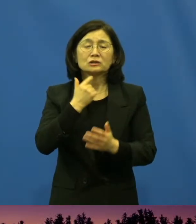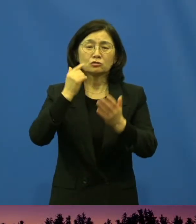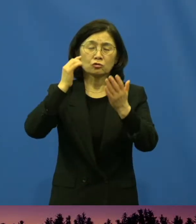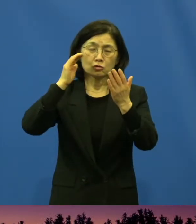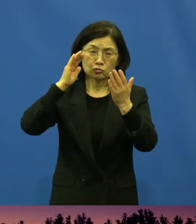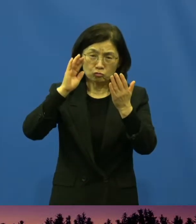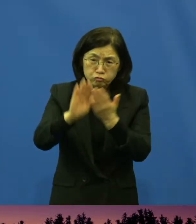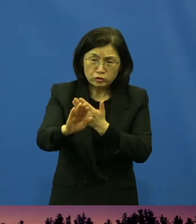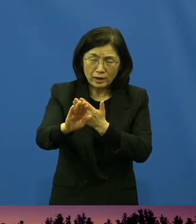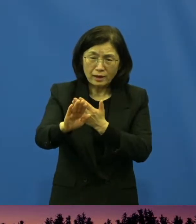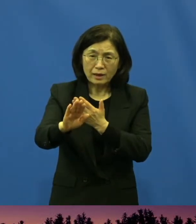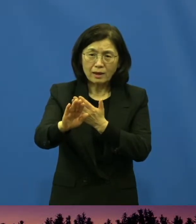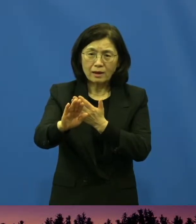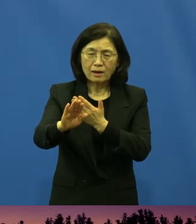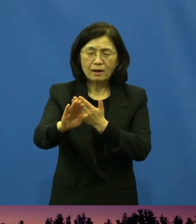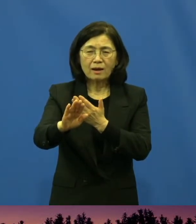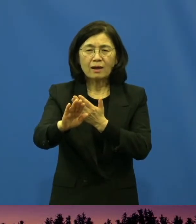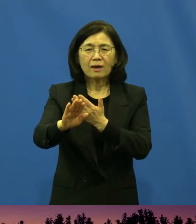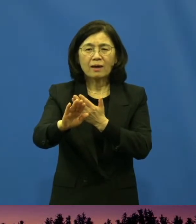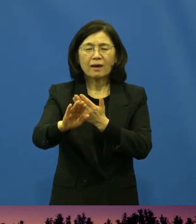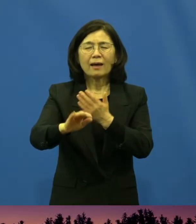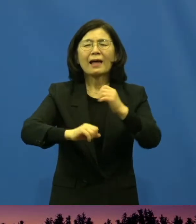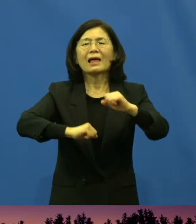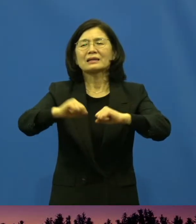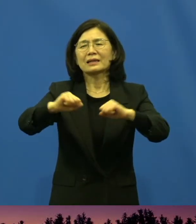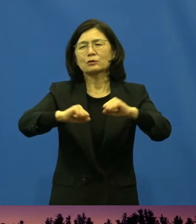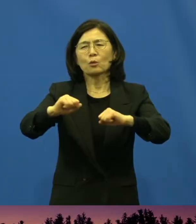지어요. 근데 태도가 달라졌어요.